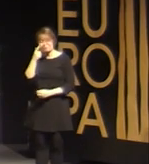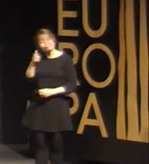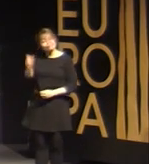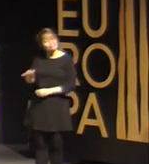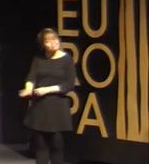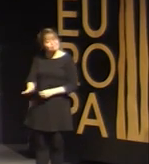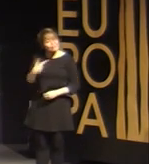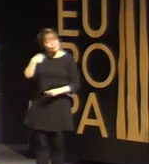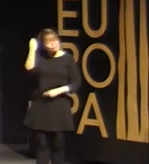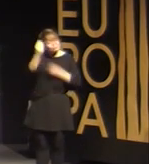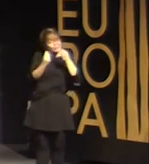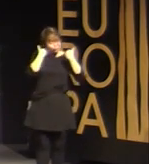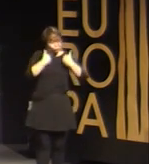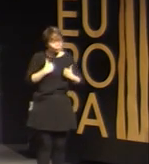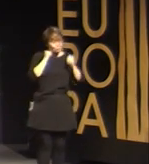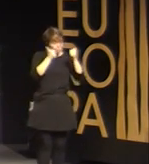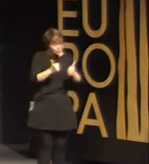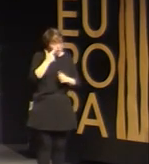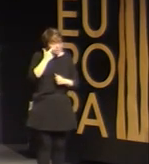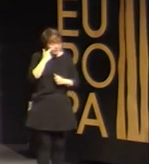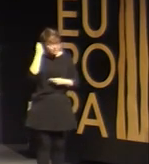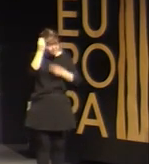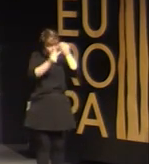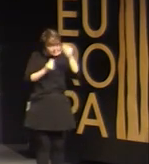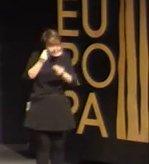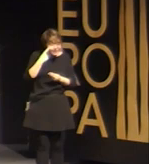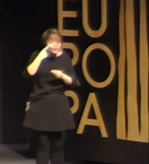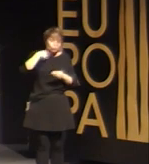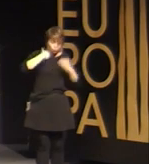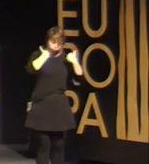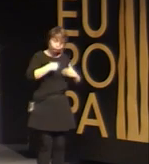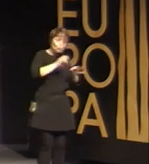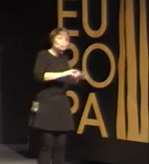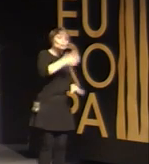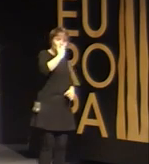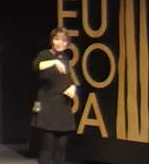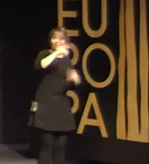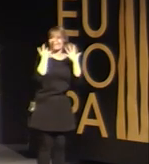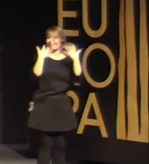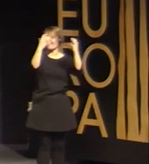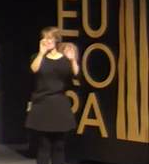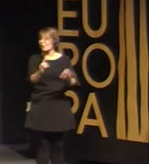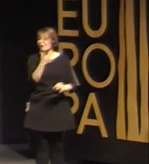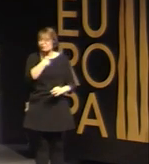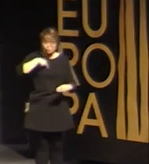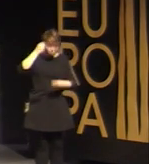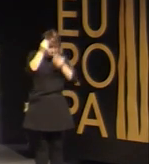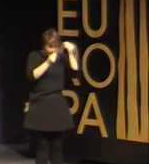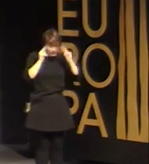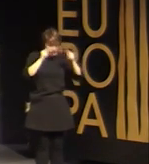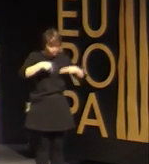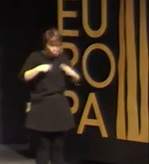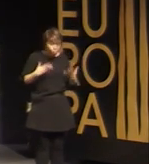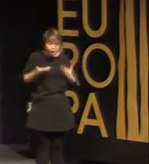y la reflexión en personas de alto nivel y suertudas como las que estáis en la sala ahora mismo las reflexiones